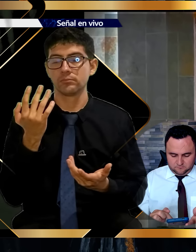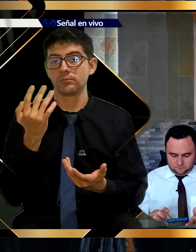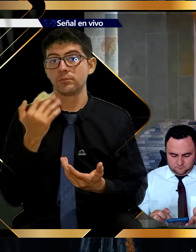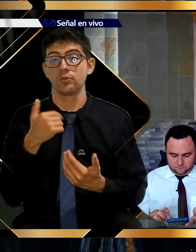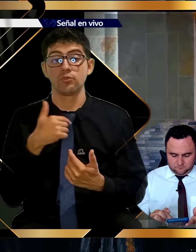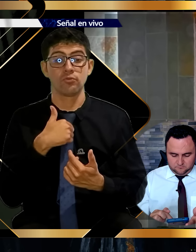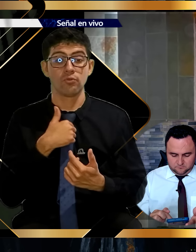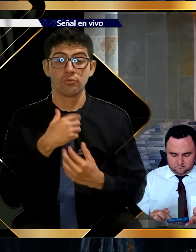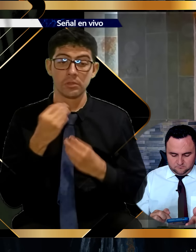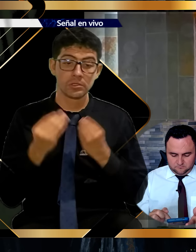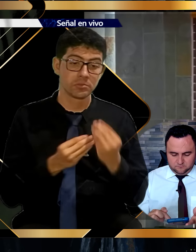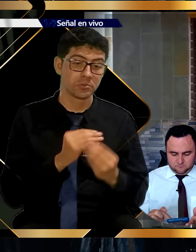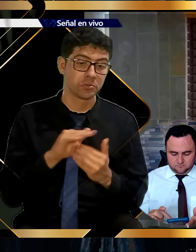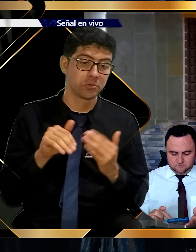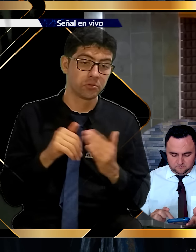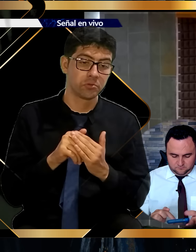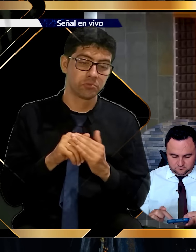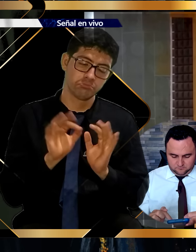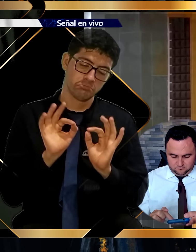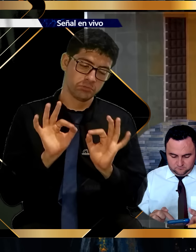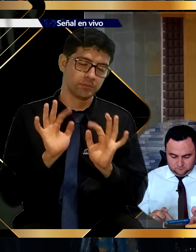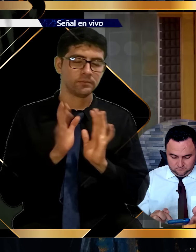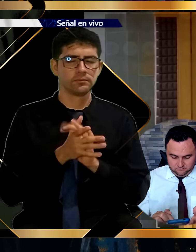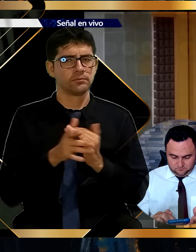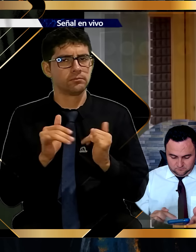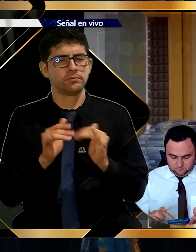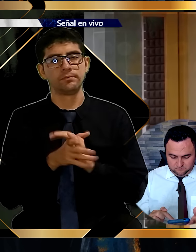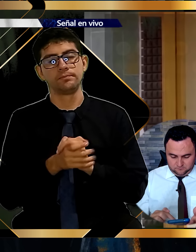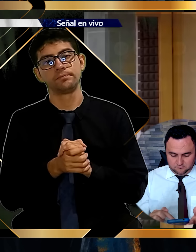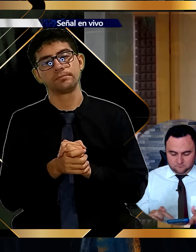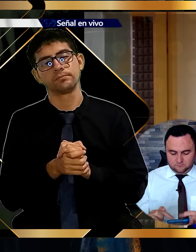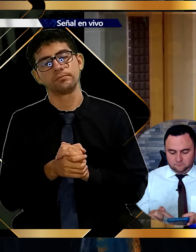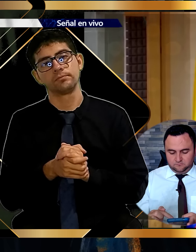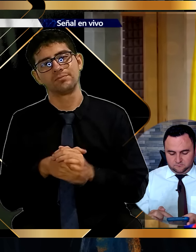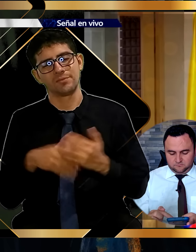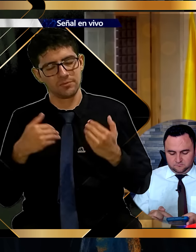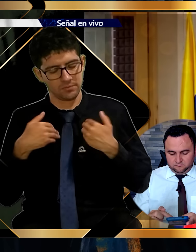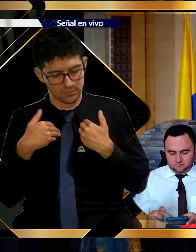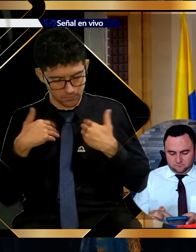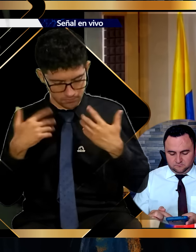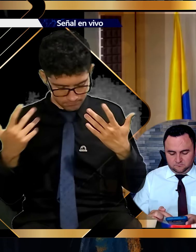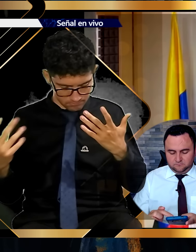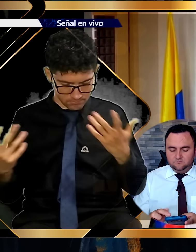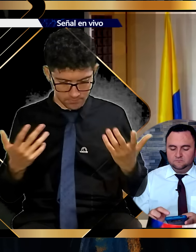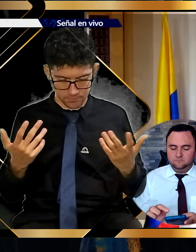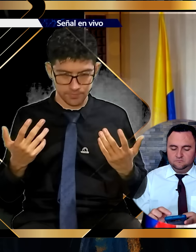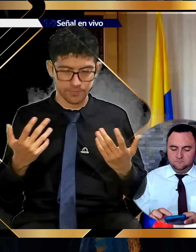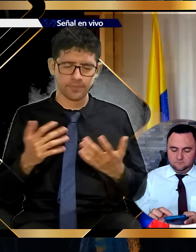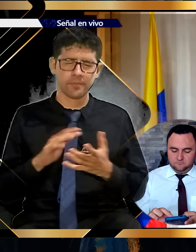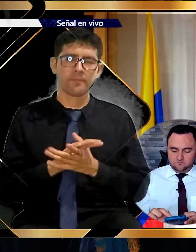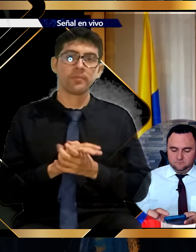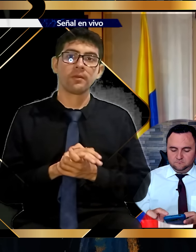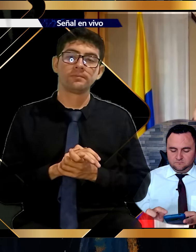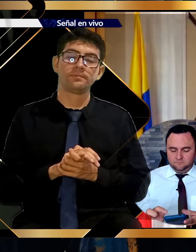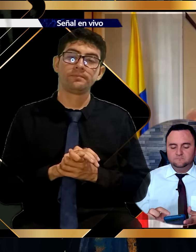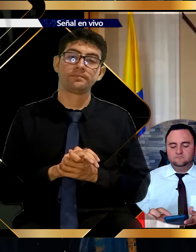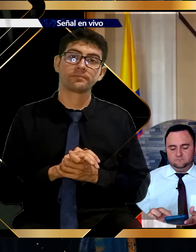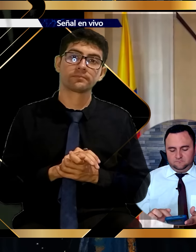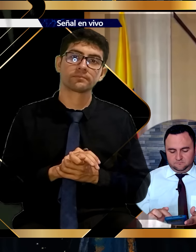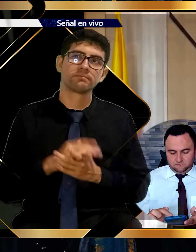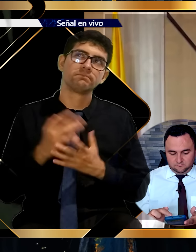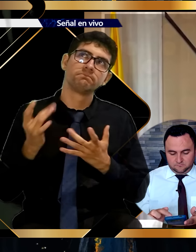son las cosas, ¿verdad? ¿Cuál sería mi actitud en relación a la venida del